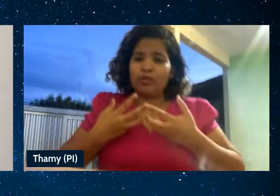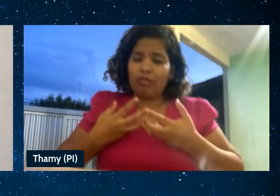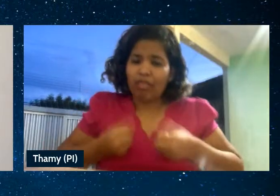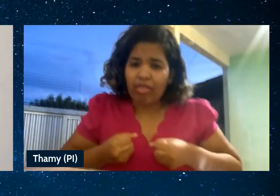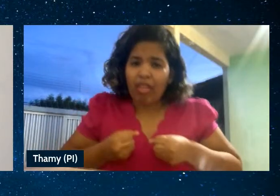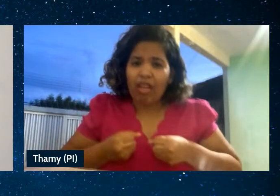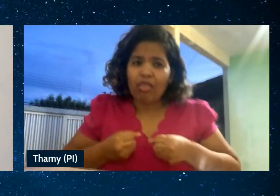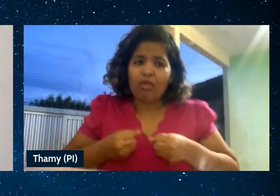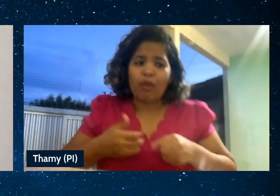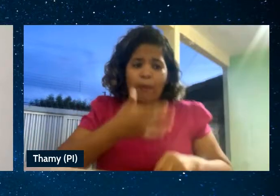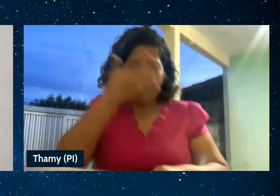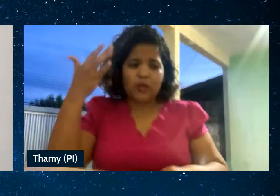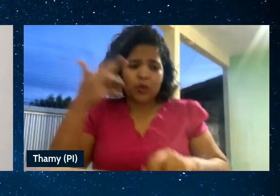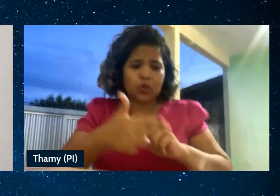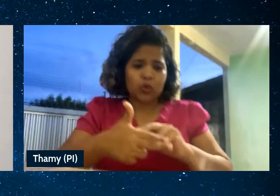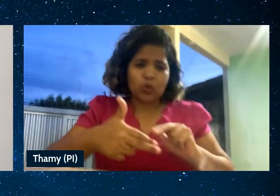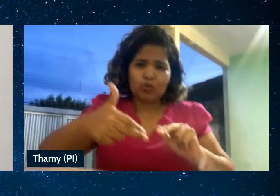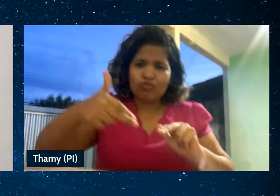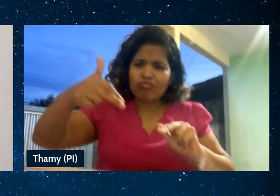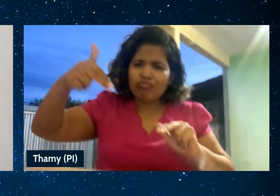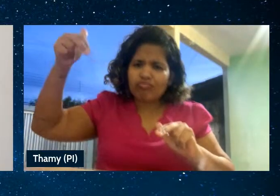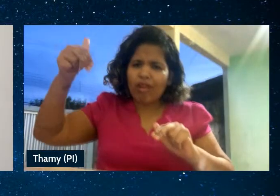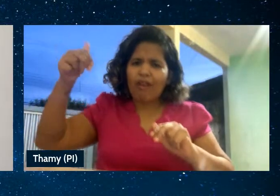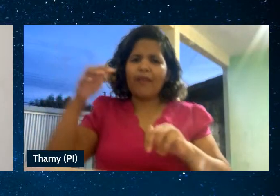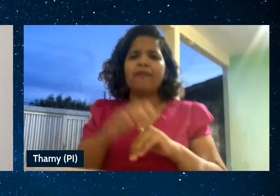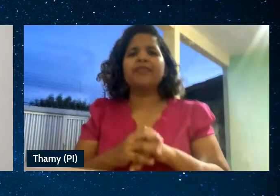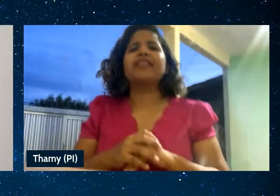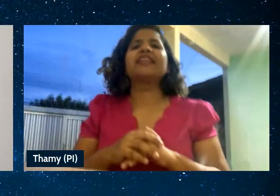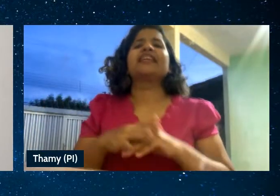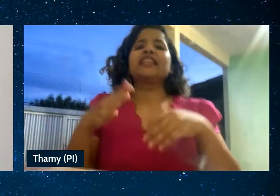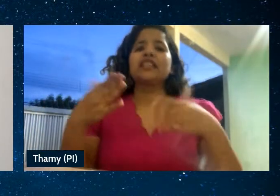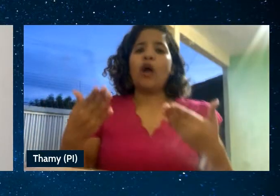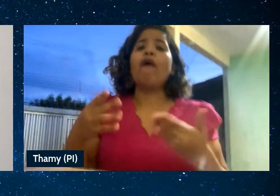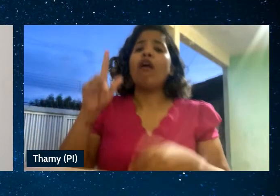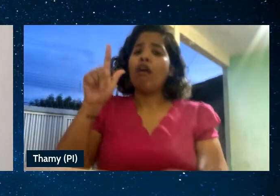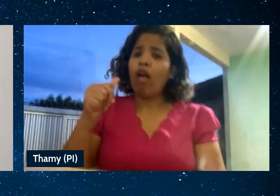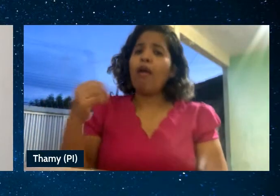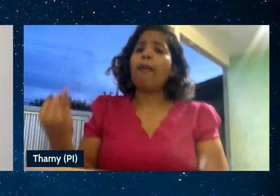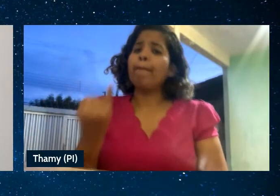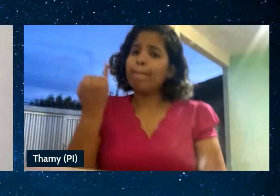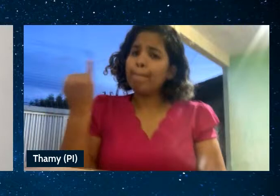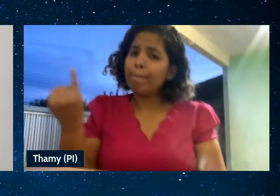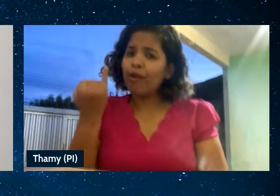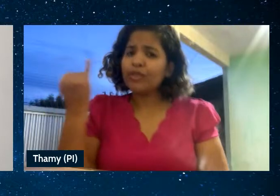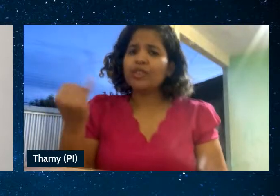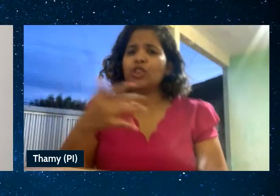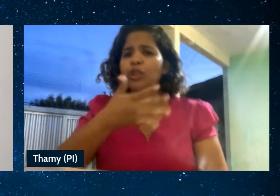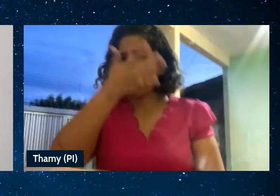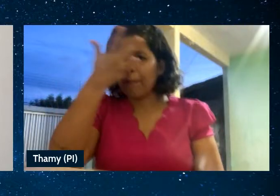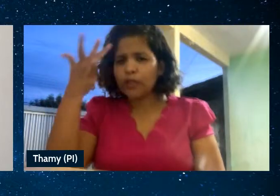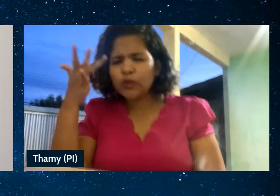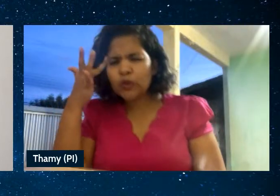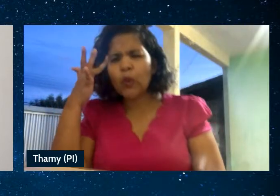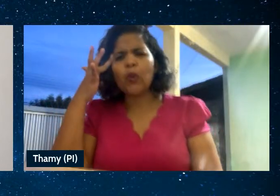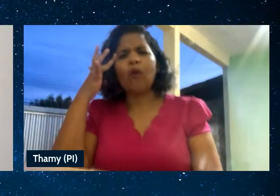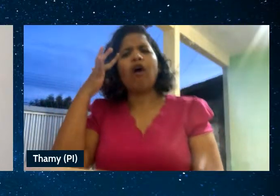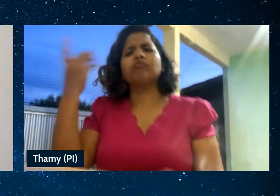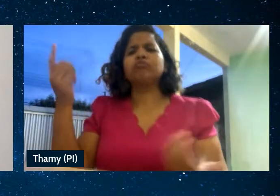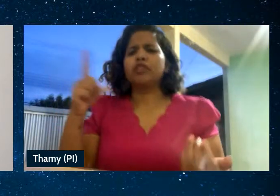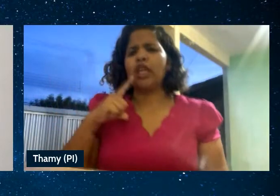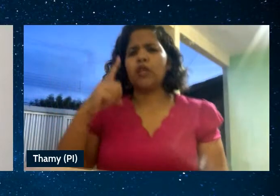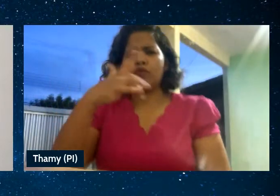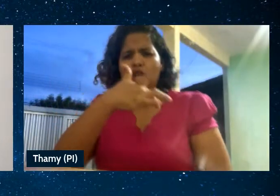apesar da importância de serem preservados a juventude interior o